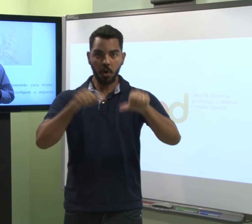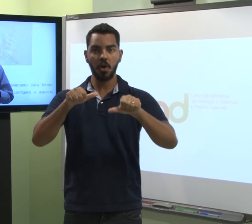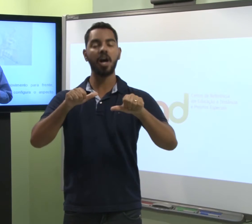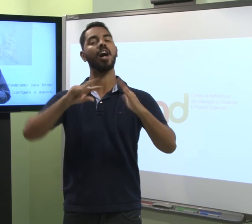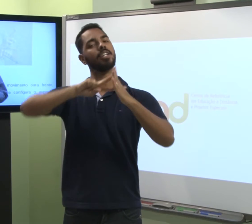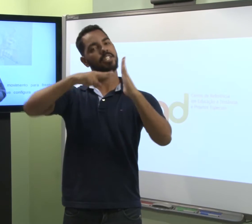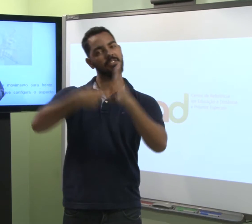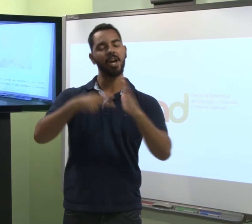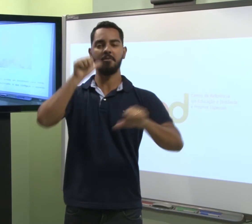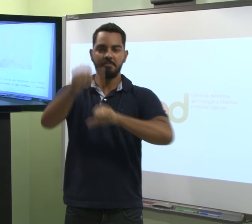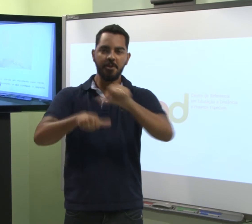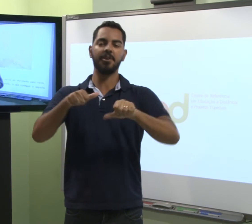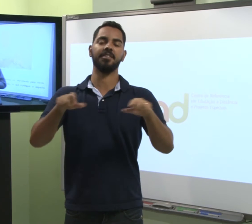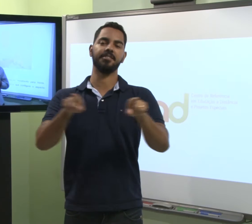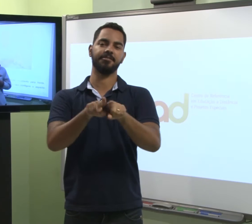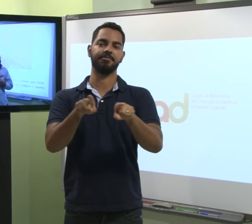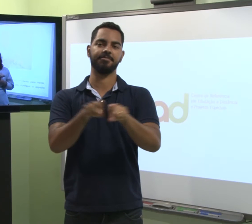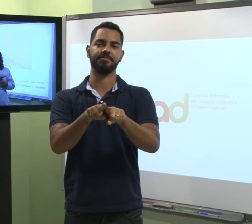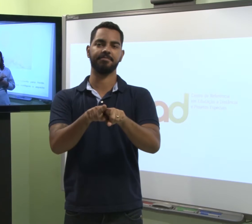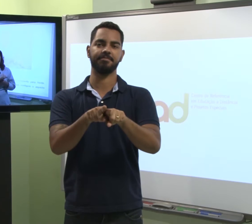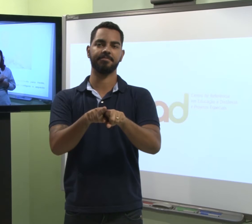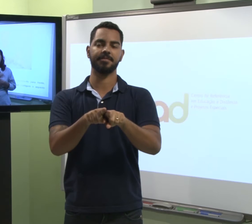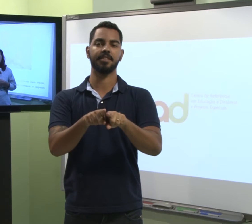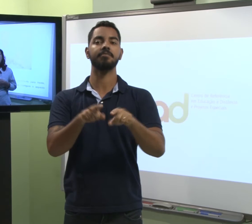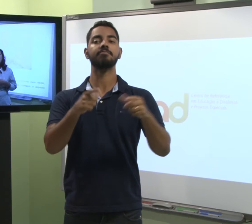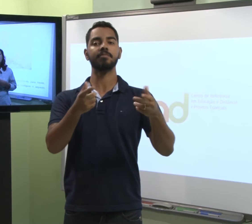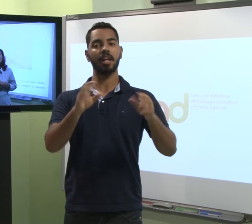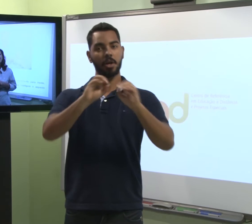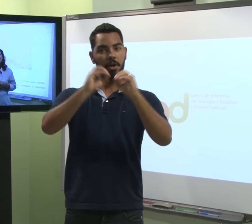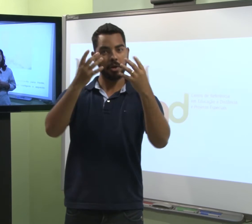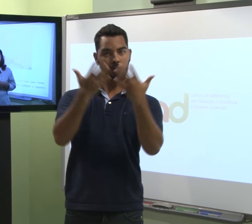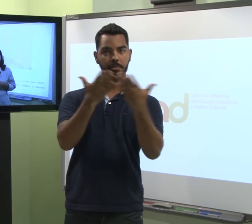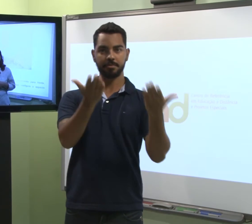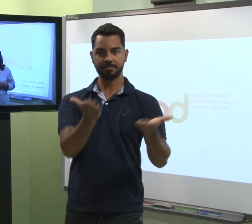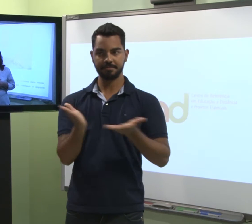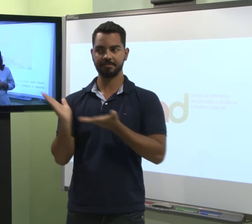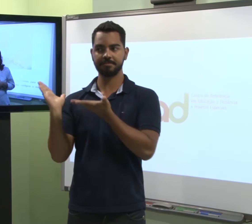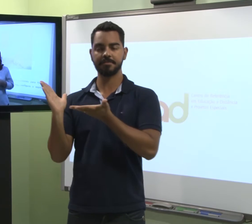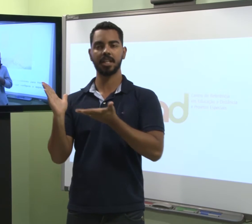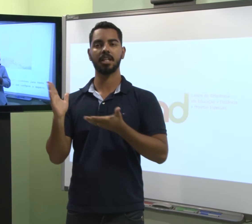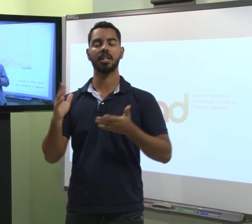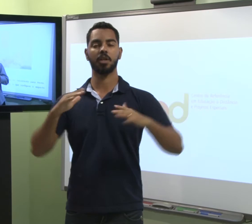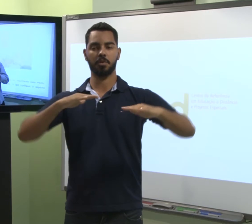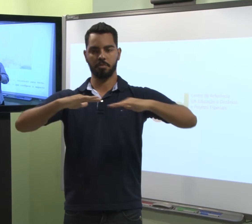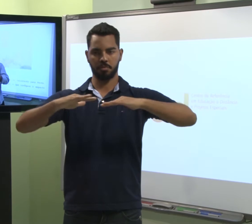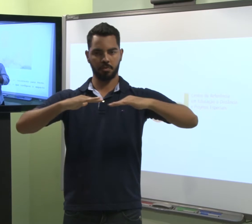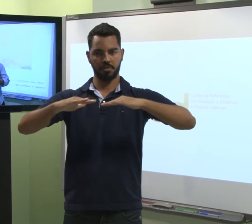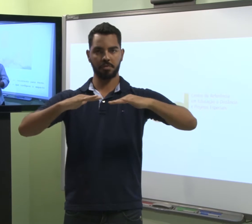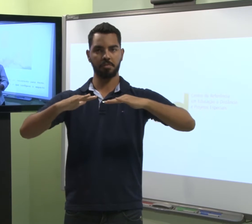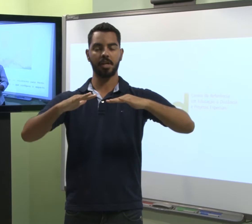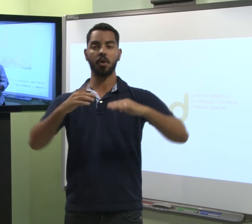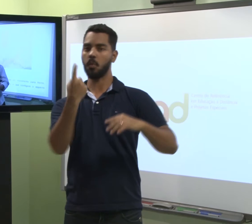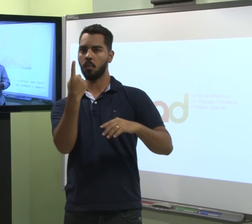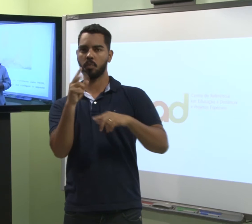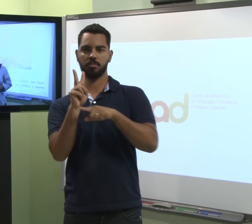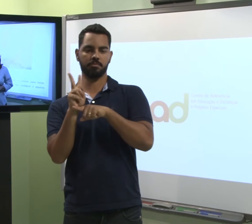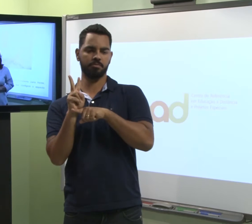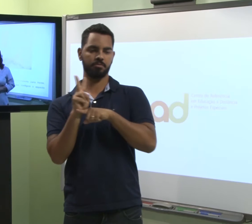seu significado. E como podemos ver neste sinal, ocorre apenas um movimento para frente,